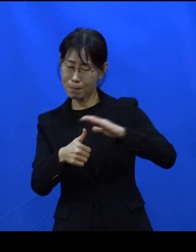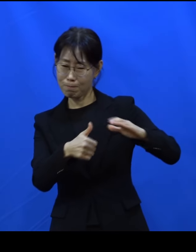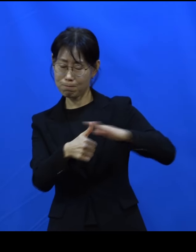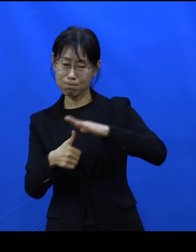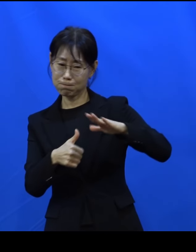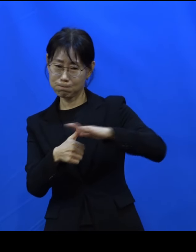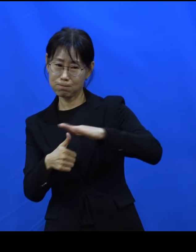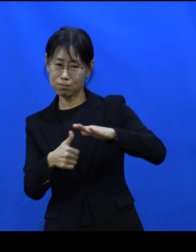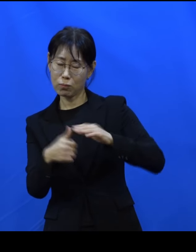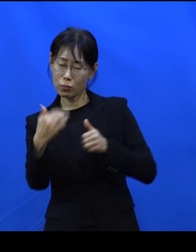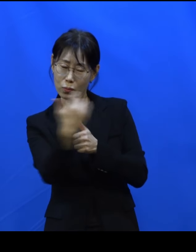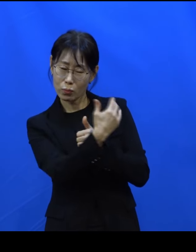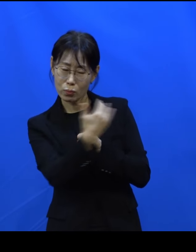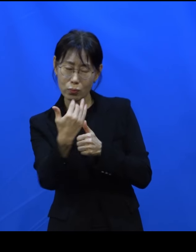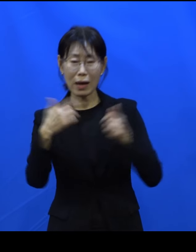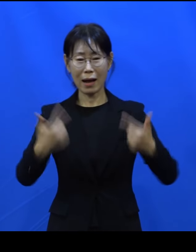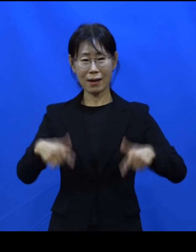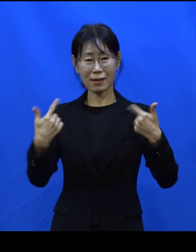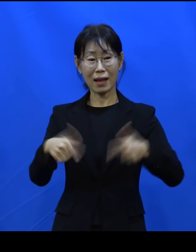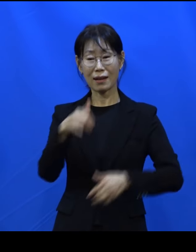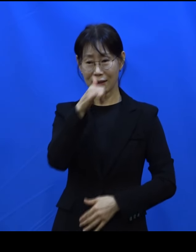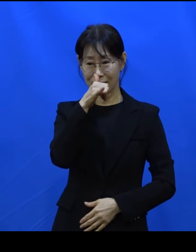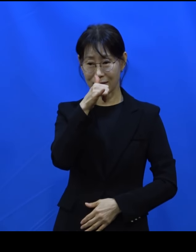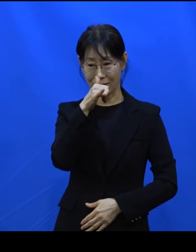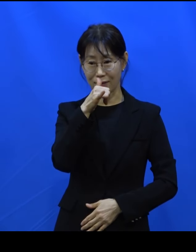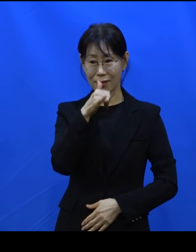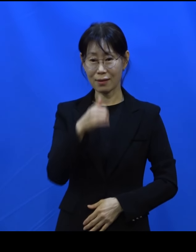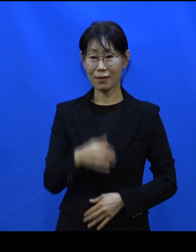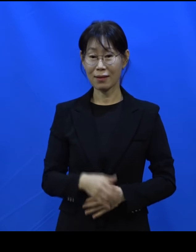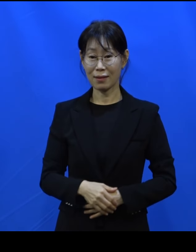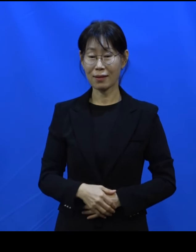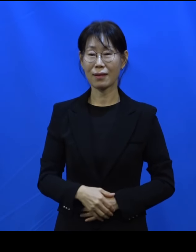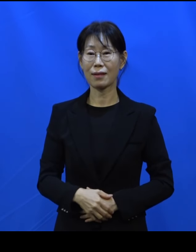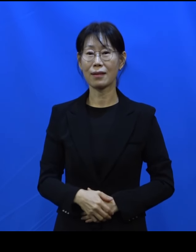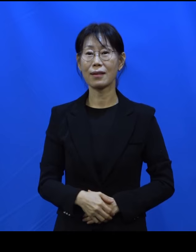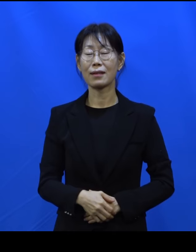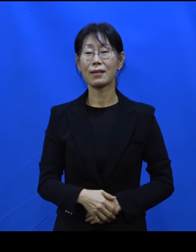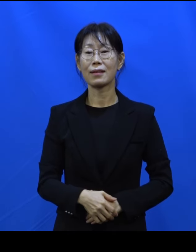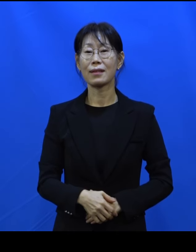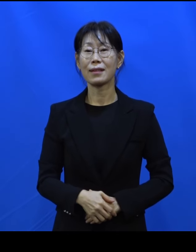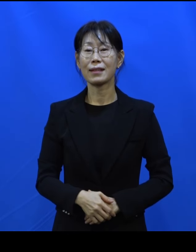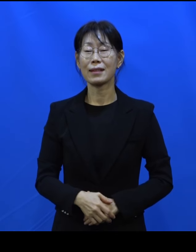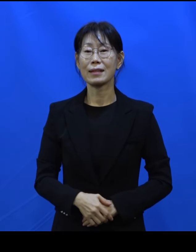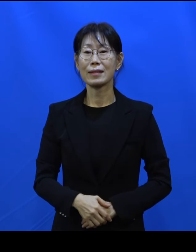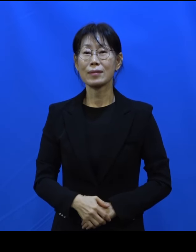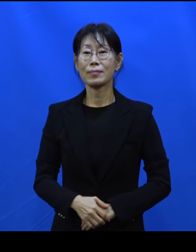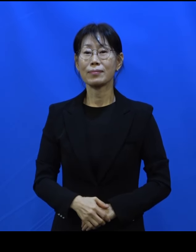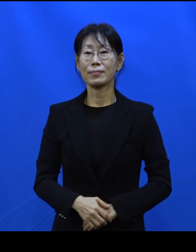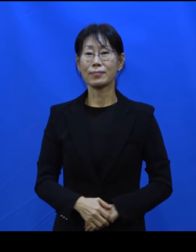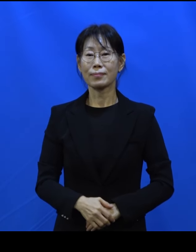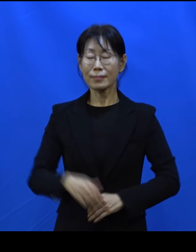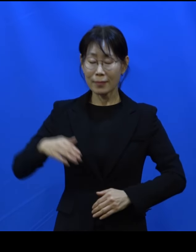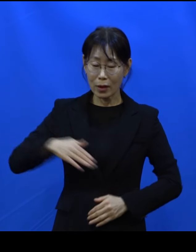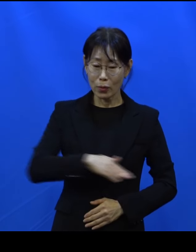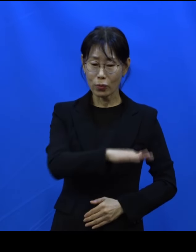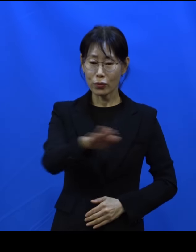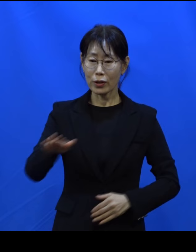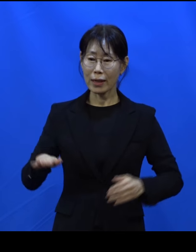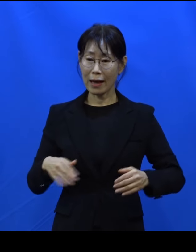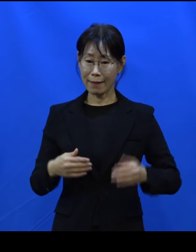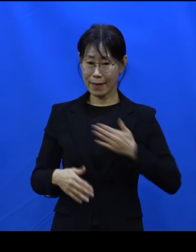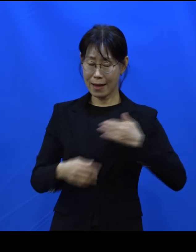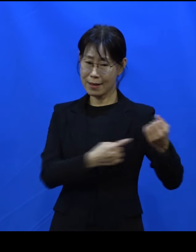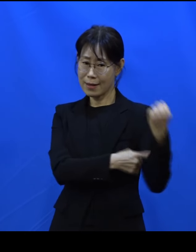확실하게 안전을 보장하고 있다는 겁니다. 이 가난, 이 행렬에. 그러니까 우리가 싸워 이기는